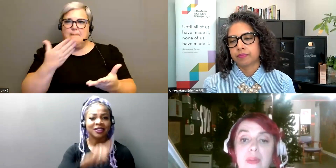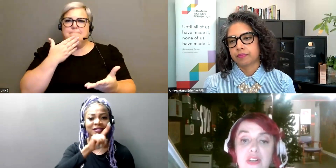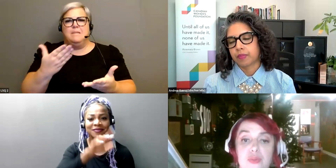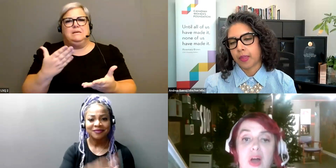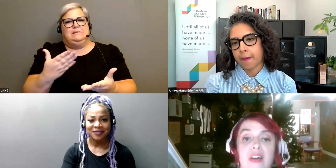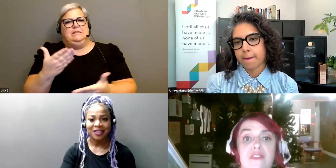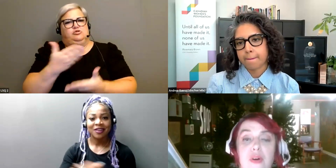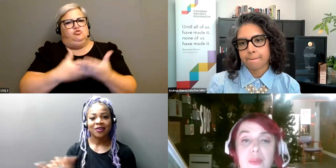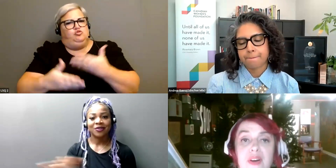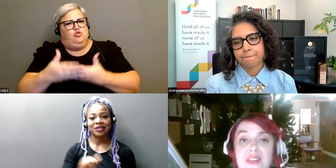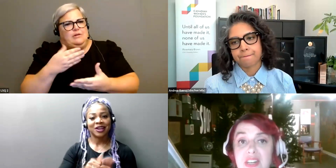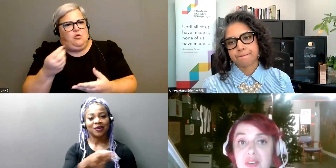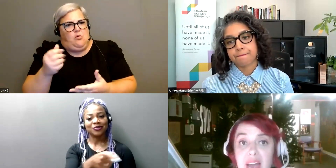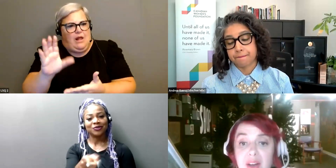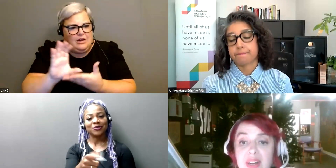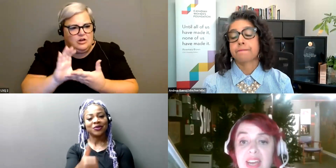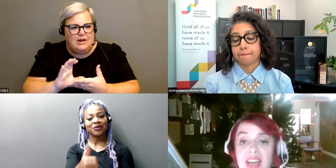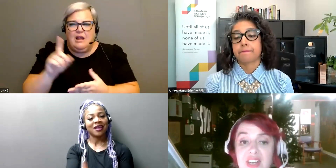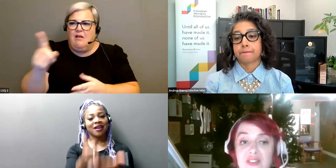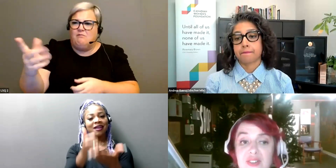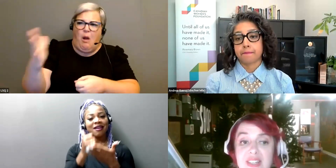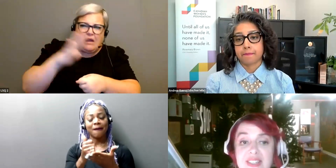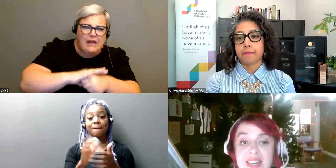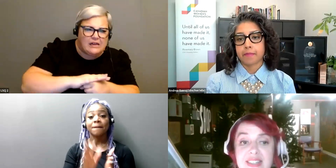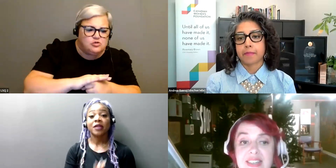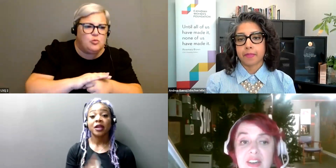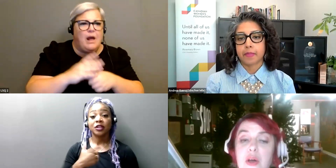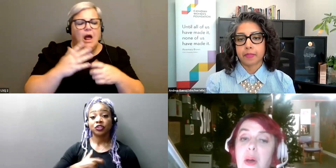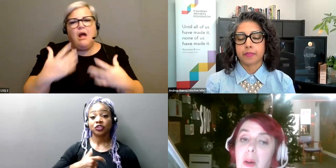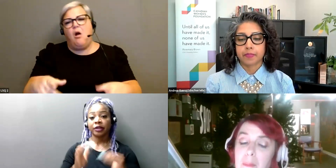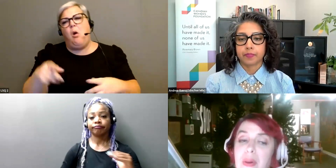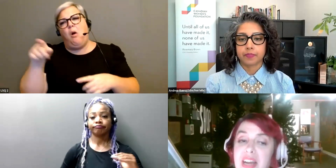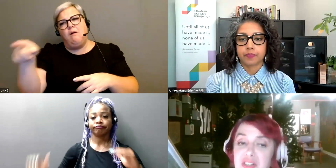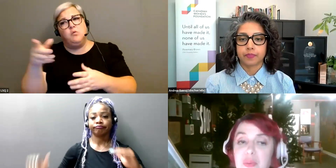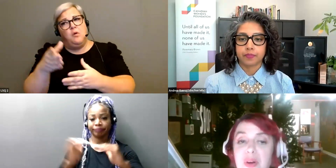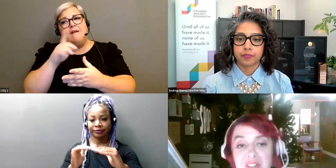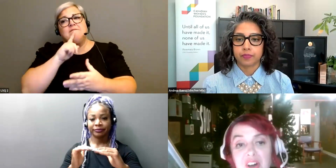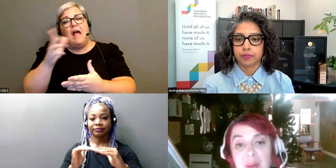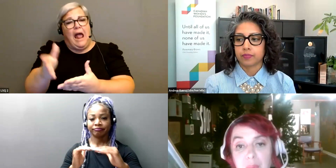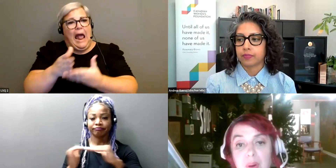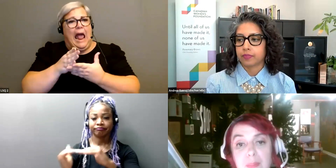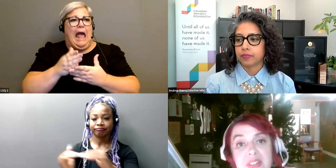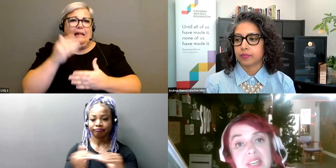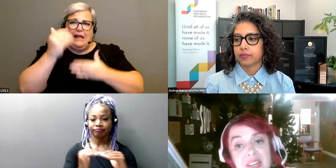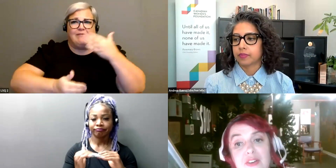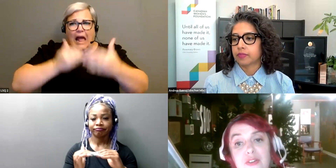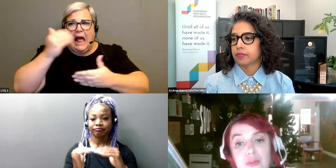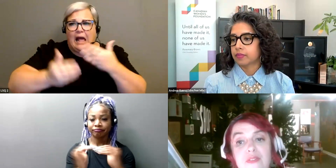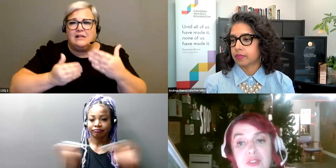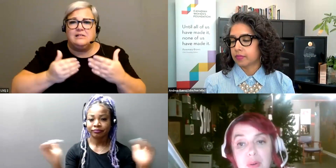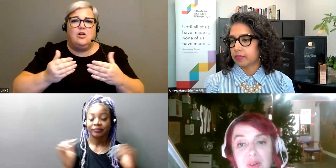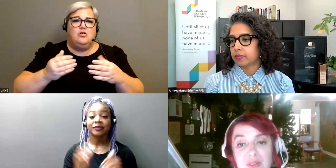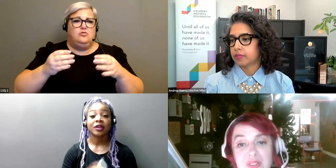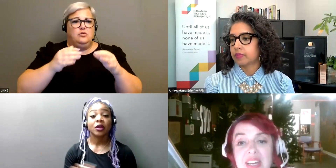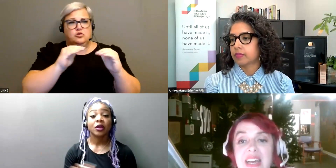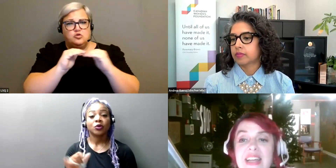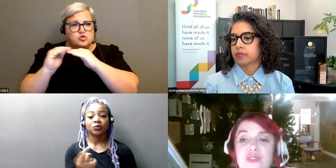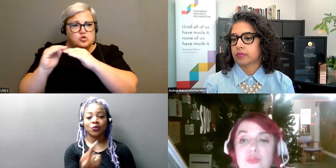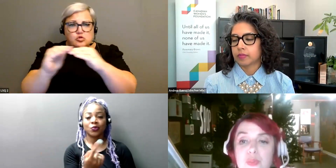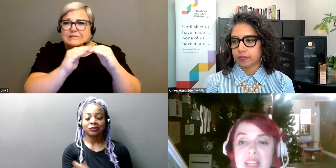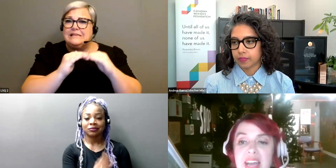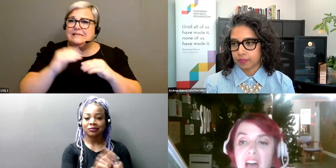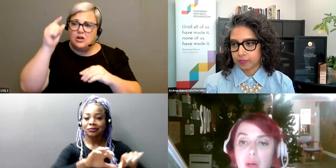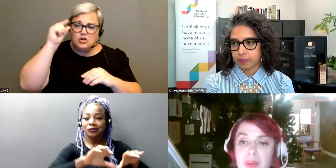générosité. Merci pour votre engagement. Vous aidez à faire avancer la justice de genre et l'équité de